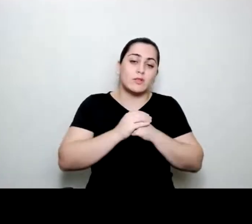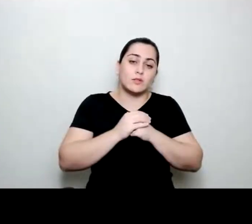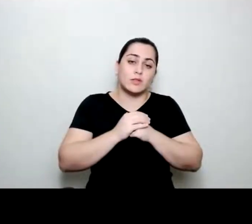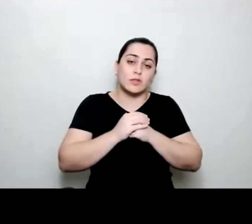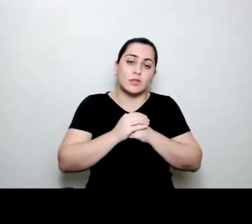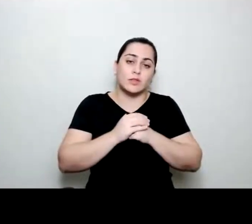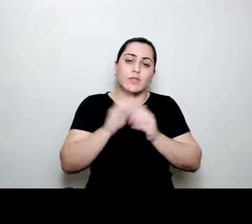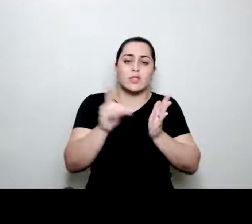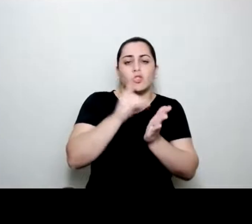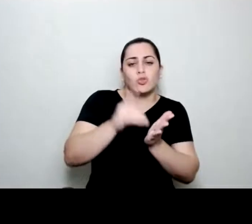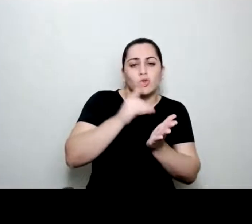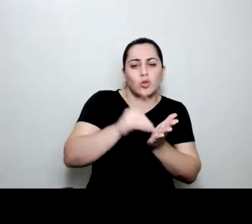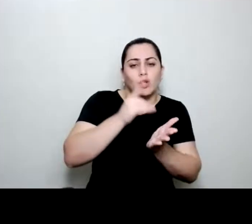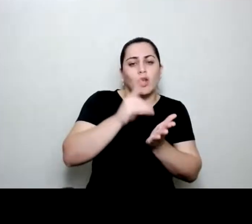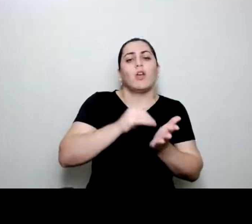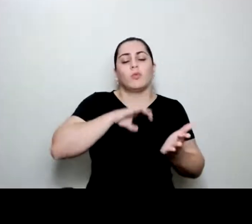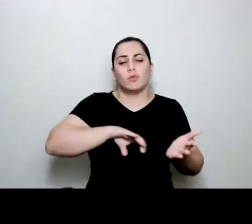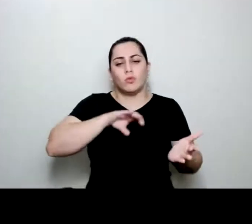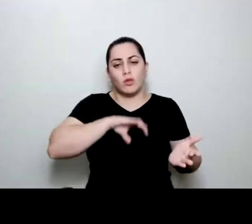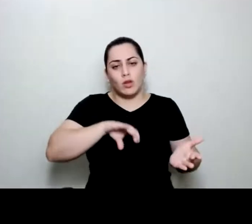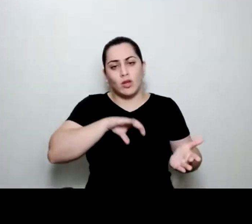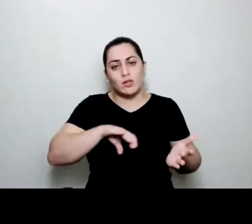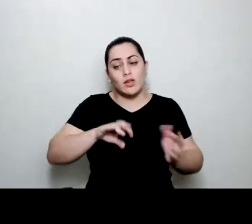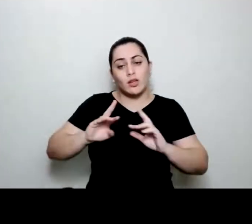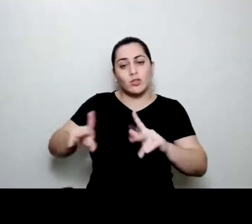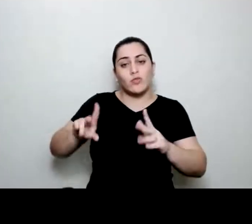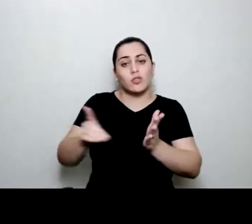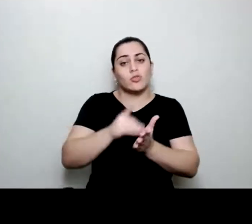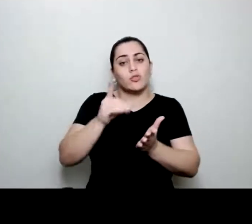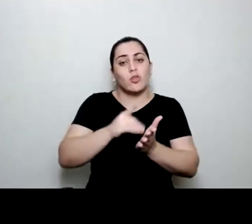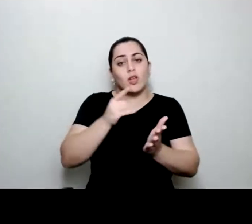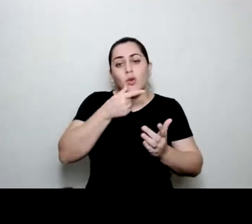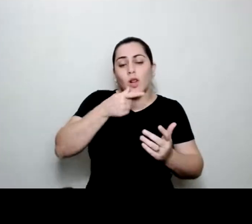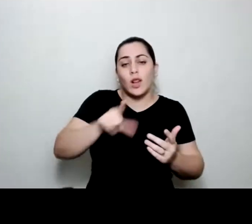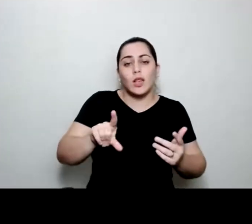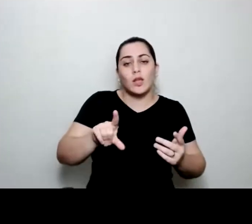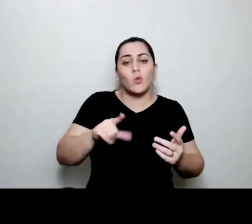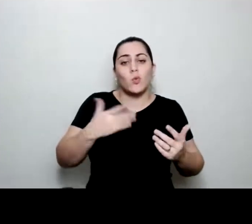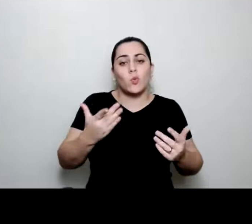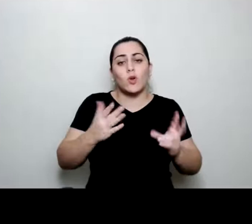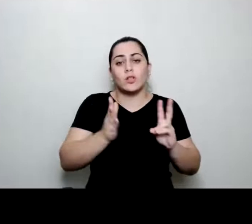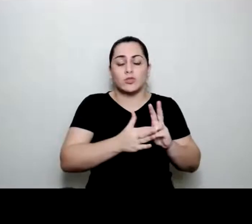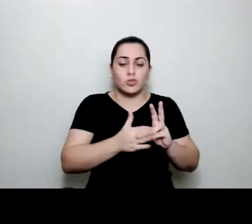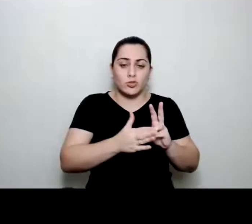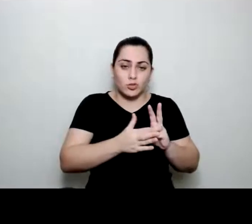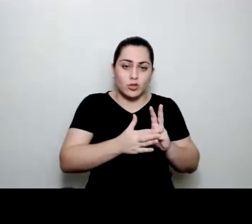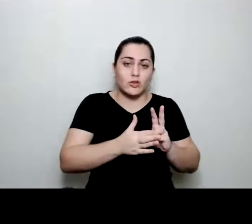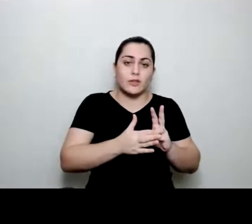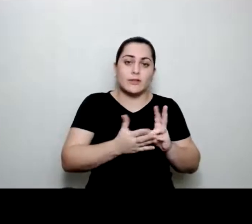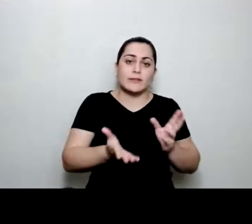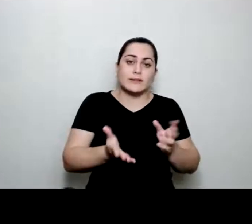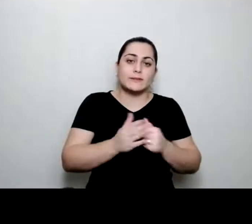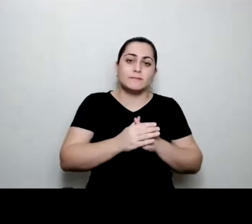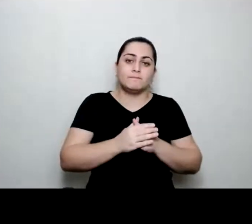fazer um dicionário do português e fazer um dicionário para uma língua indígena.